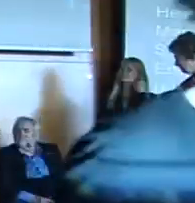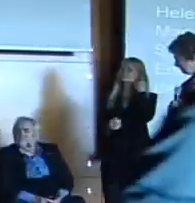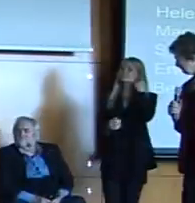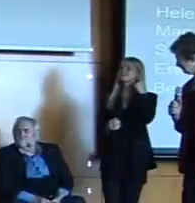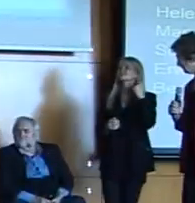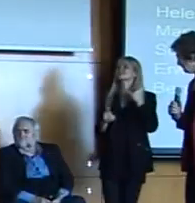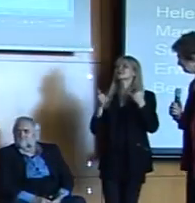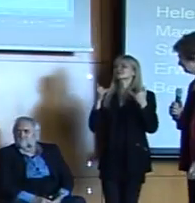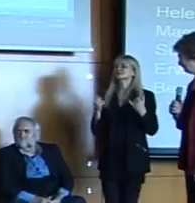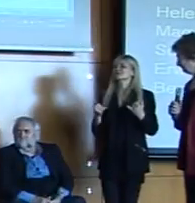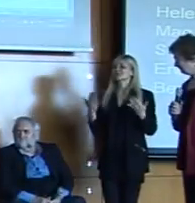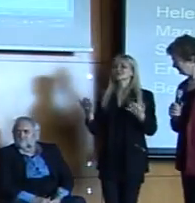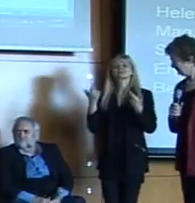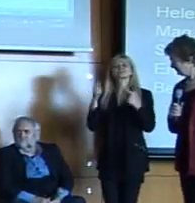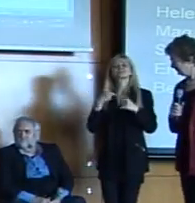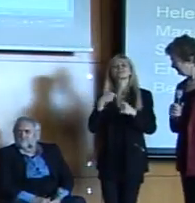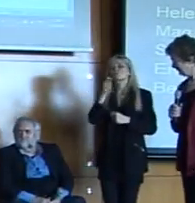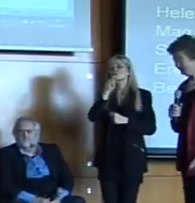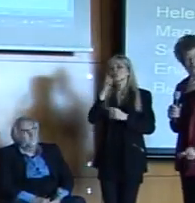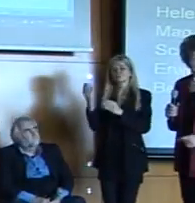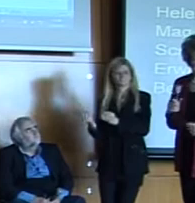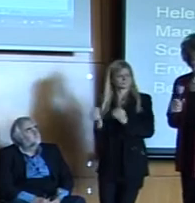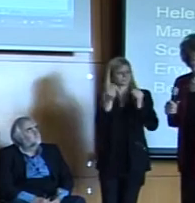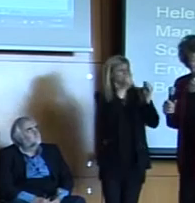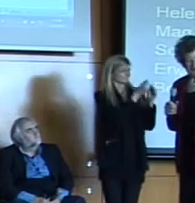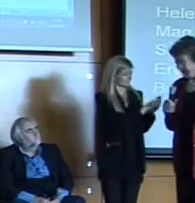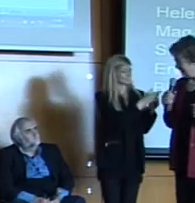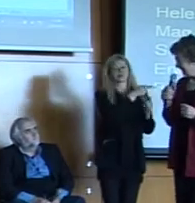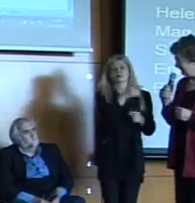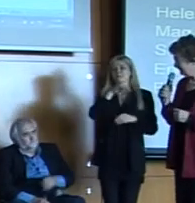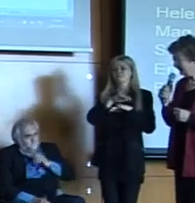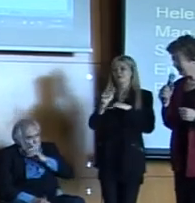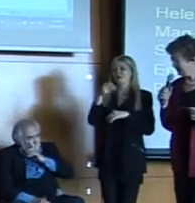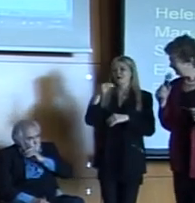Und ich darf nun die Moderation in die bewährten Hände von Maria Hoppe legen.